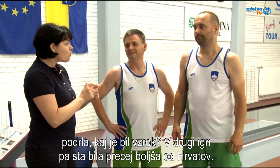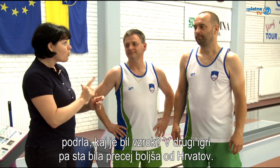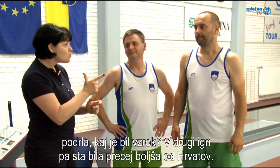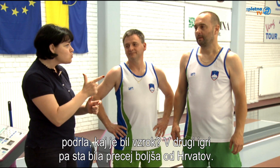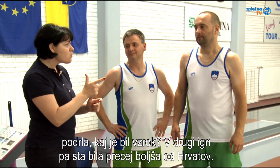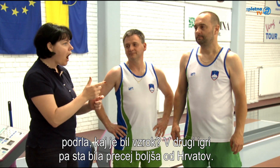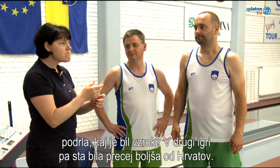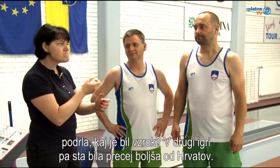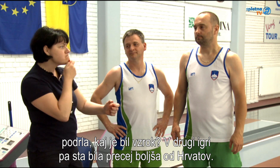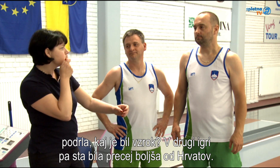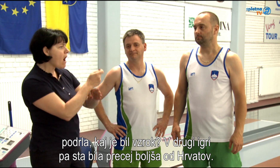pa precej boljša od Hrvatov.